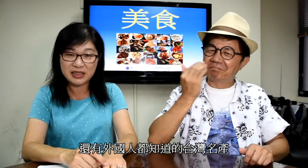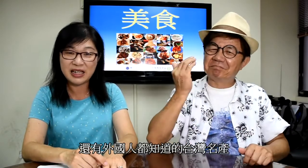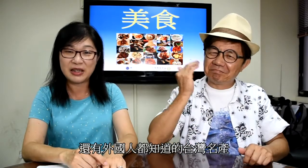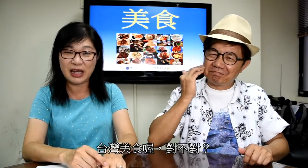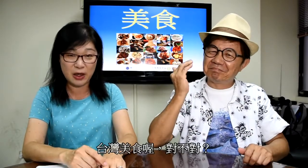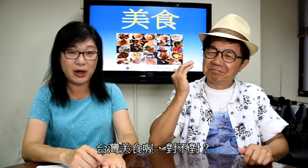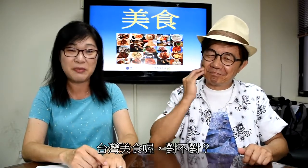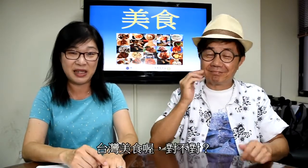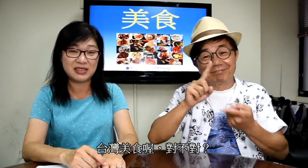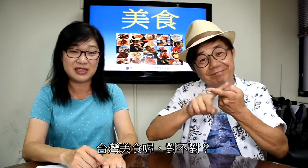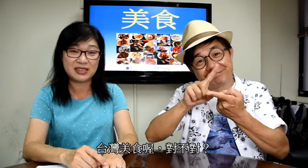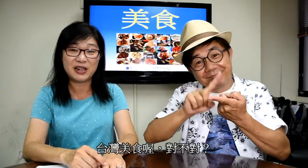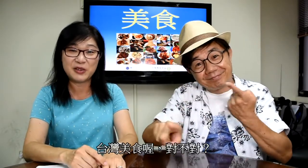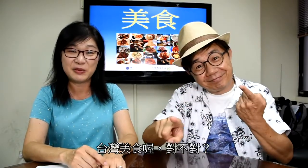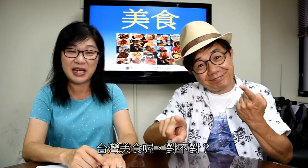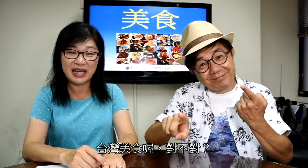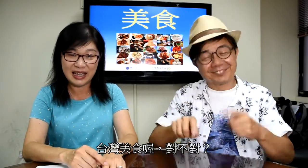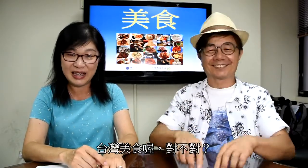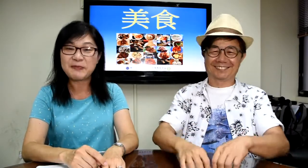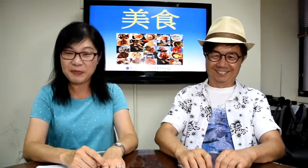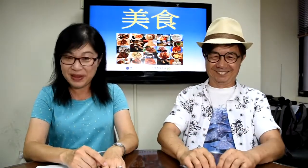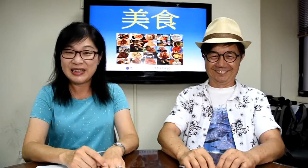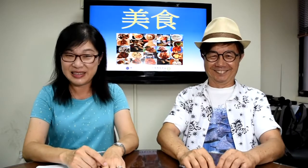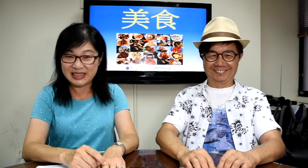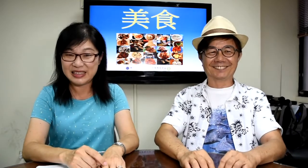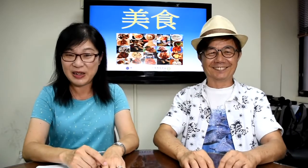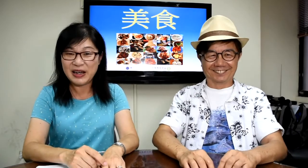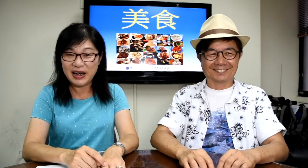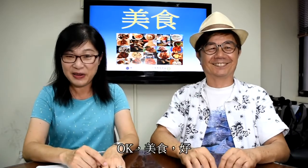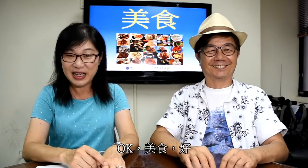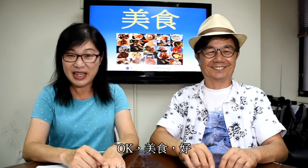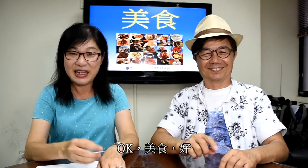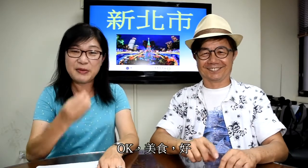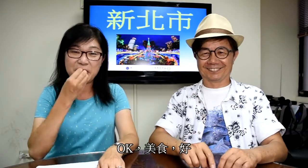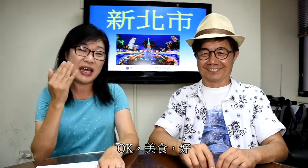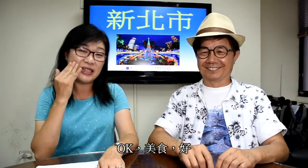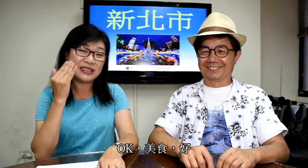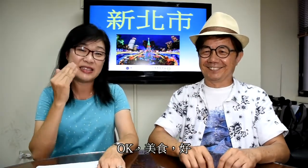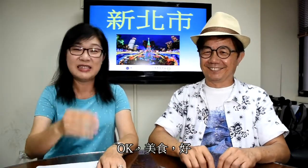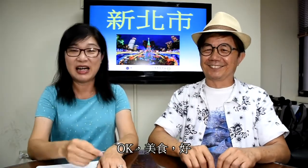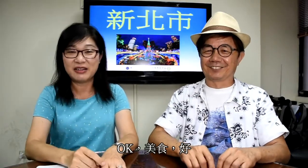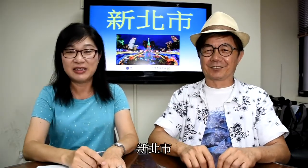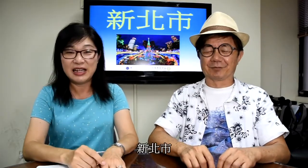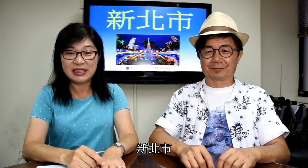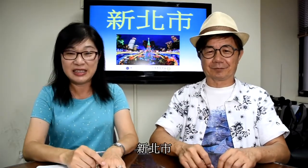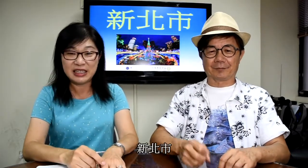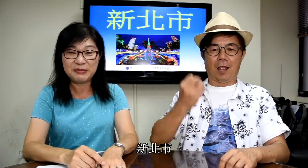产、台湾美食哦，对不对？是 ，OK， 美食好，新